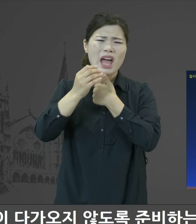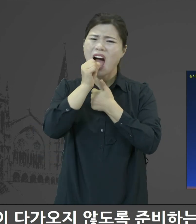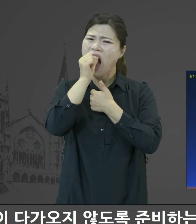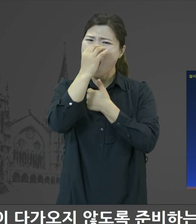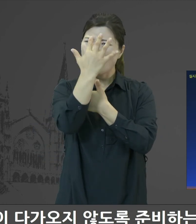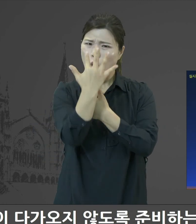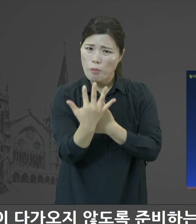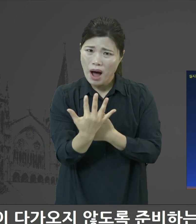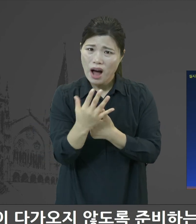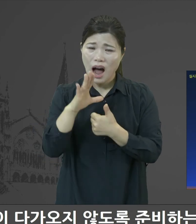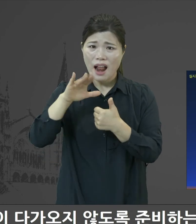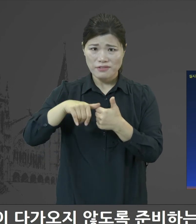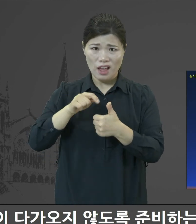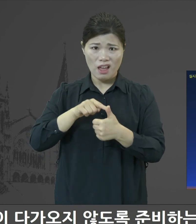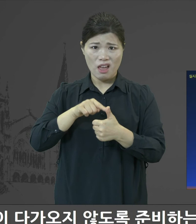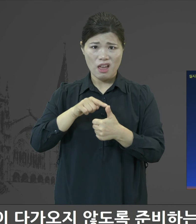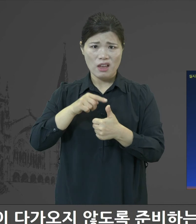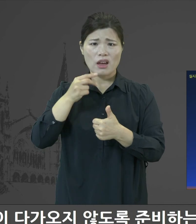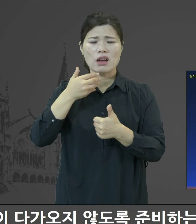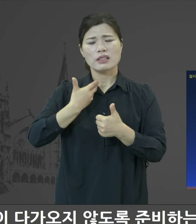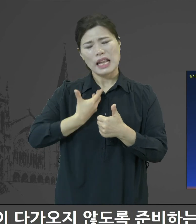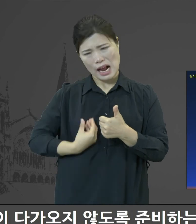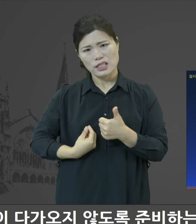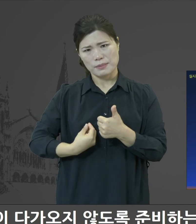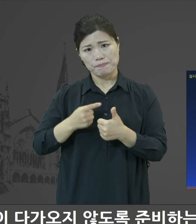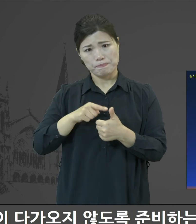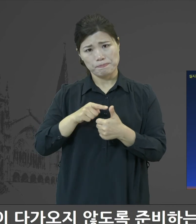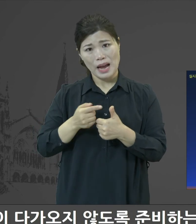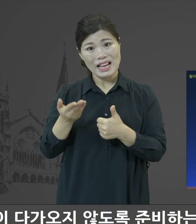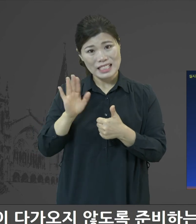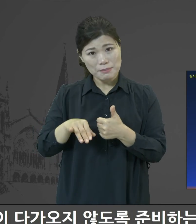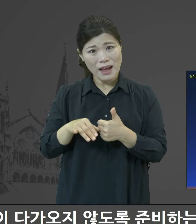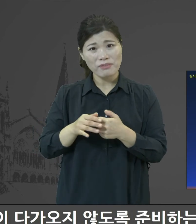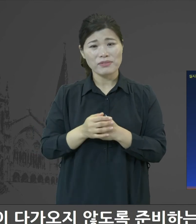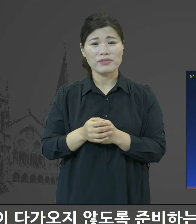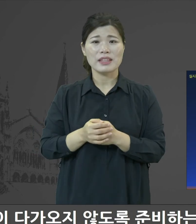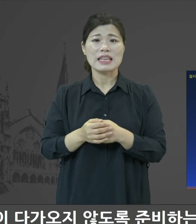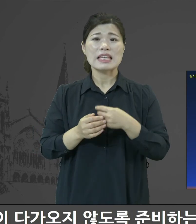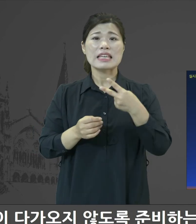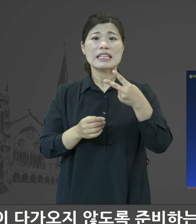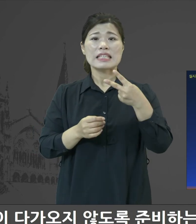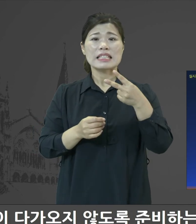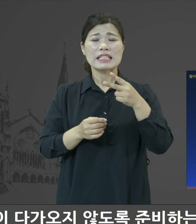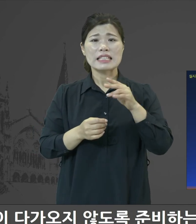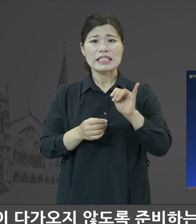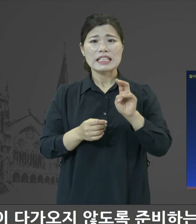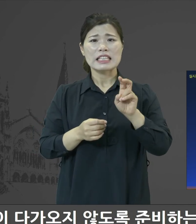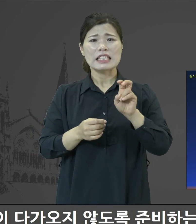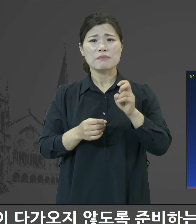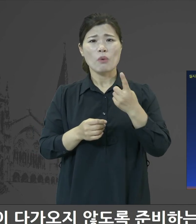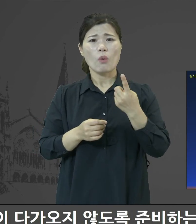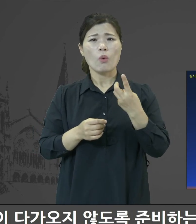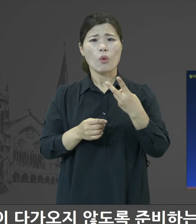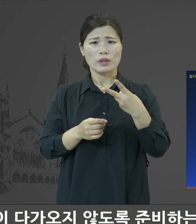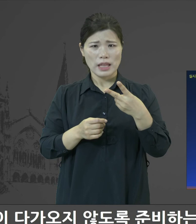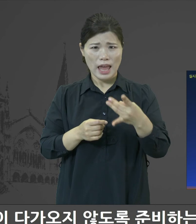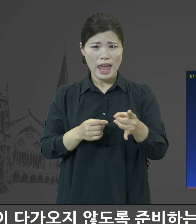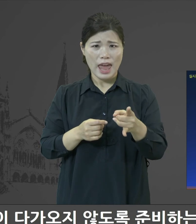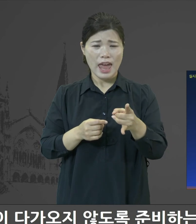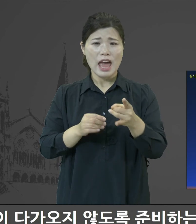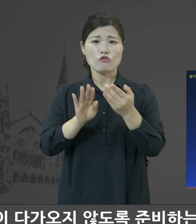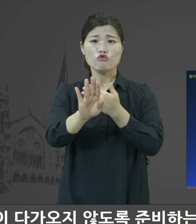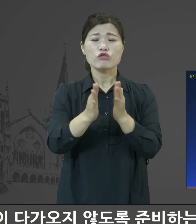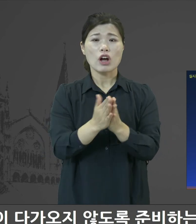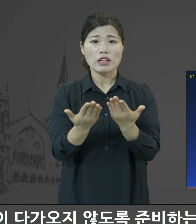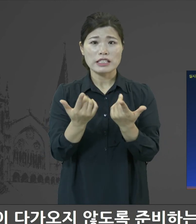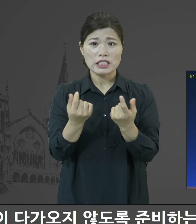때 바울은 낙심했던 것 같습니다. 그런데 디모데후서에 보면 우리가 아는 대로 오네시보로가 방문을 하죠. 오네시보로가